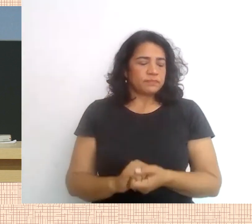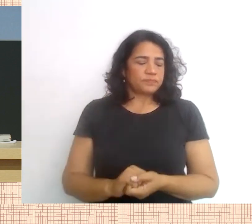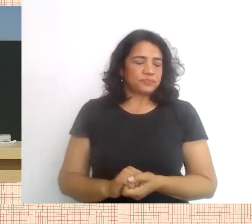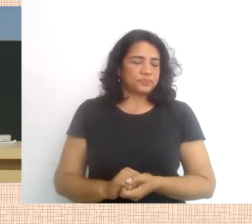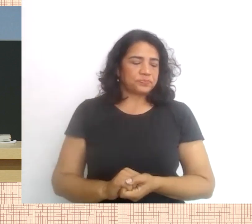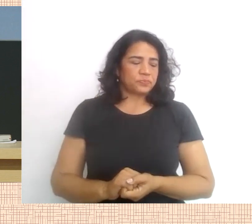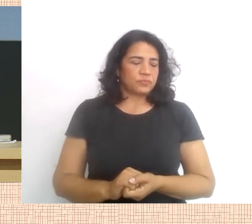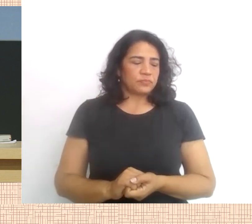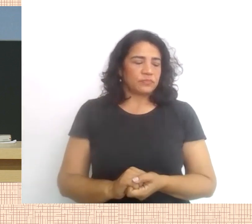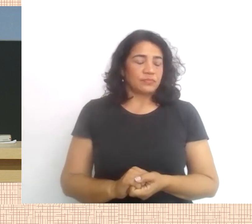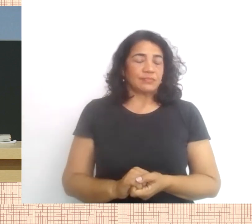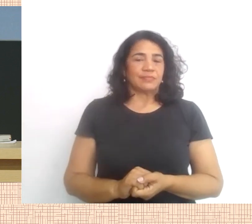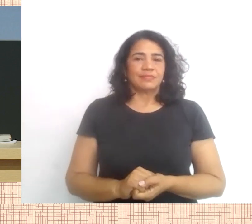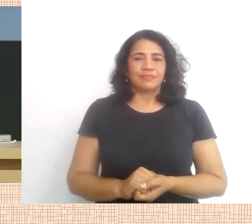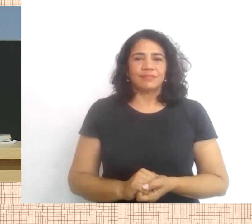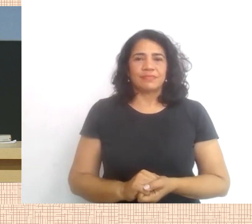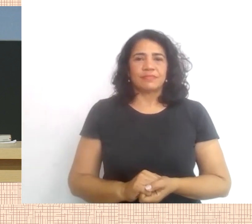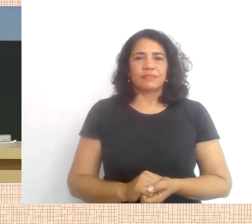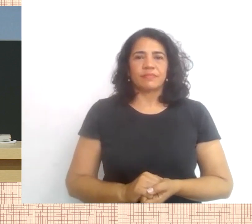né?